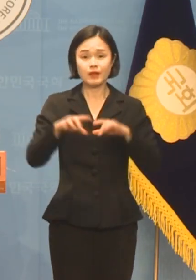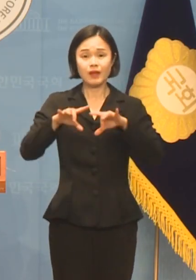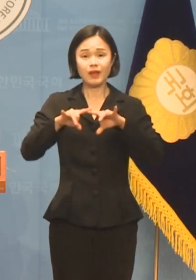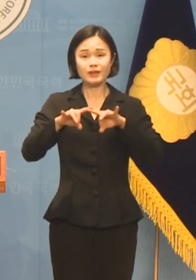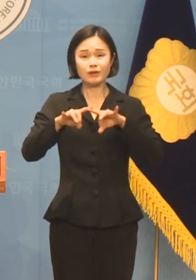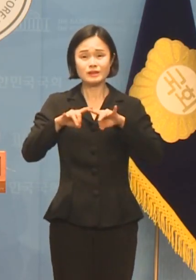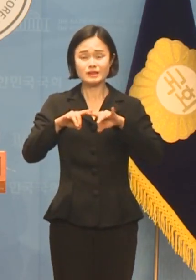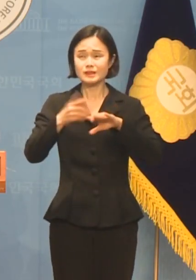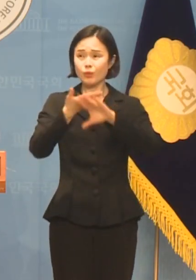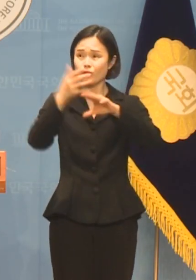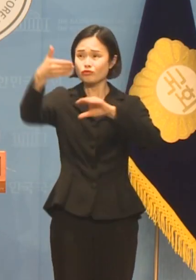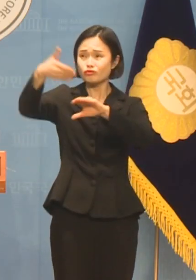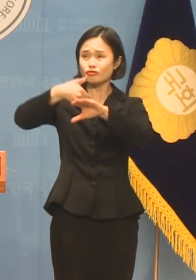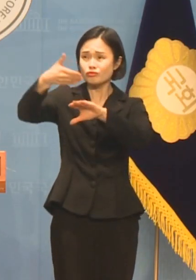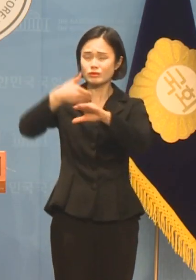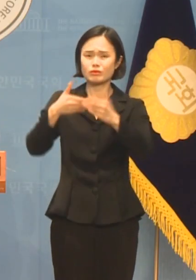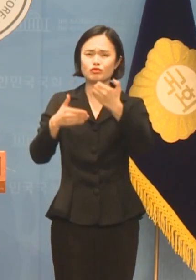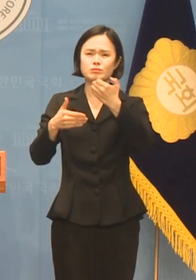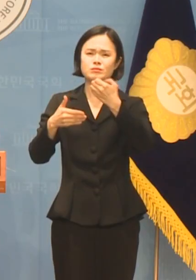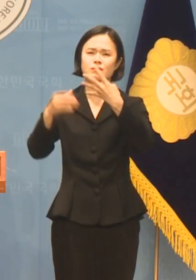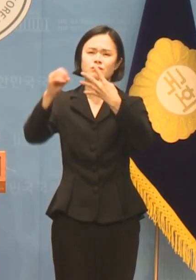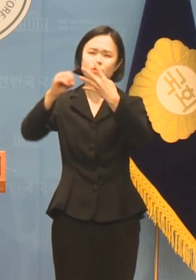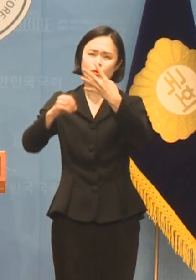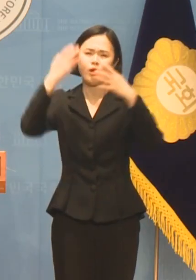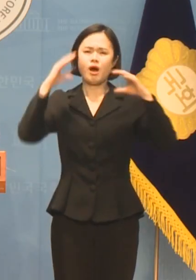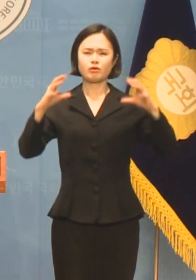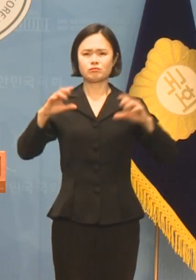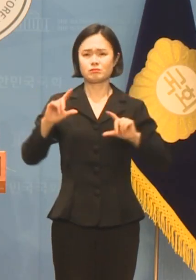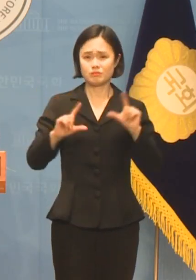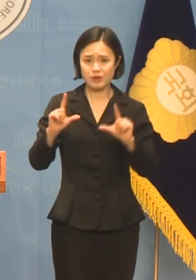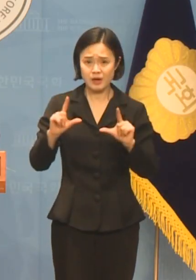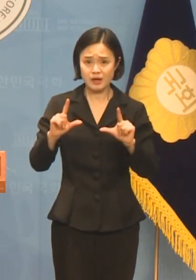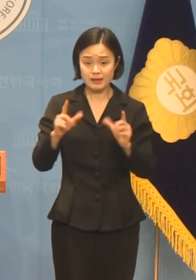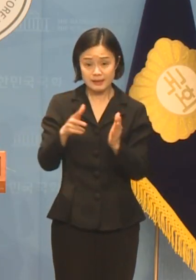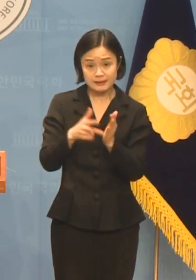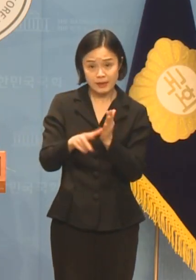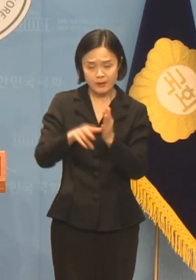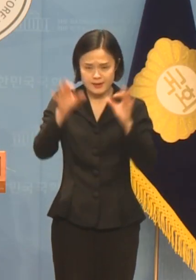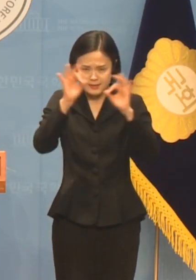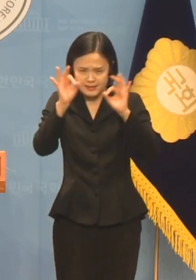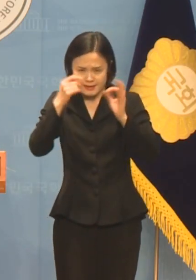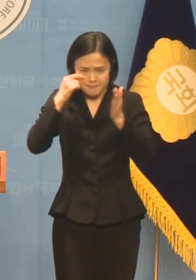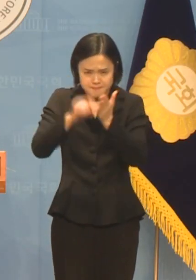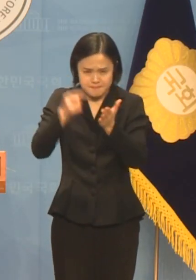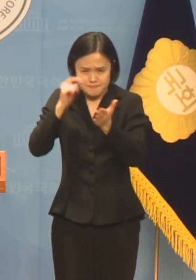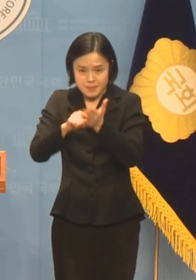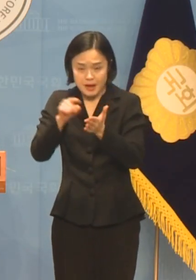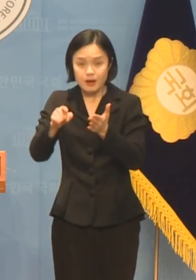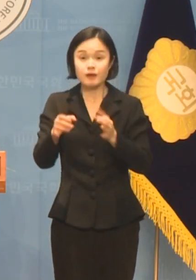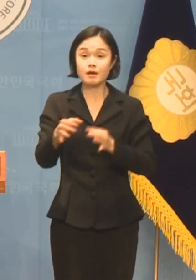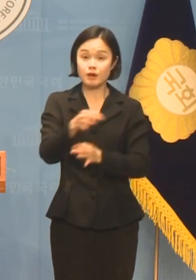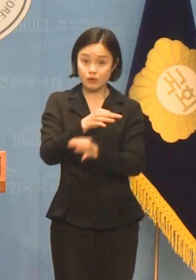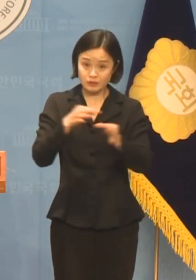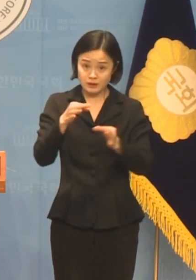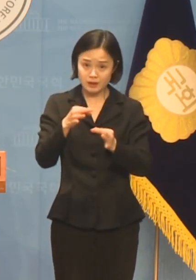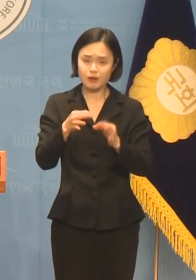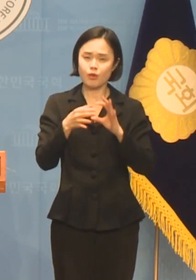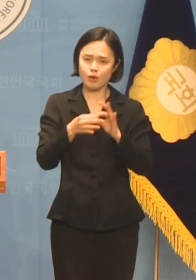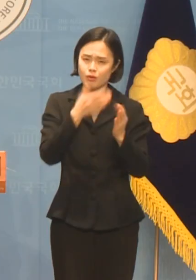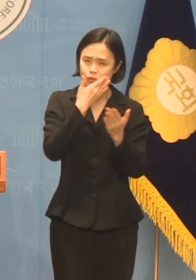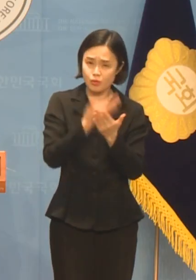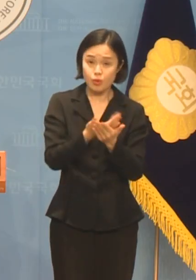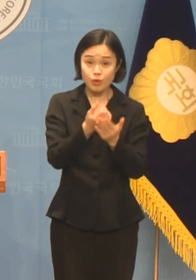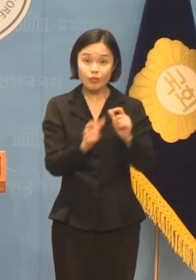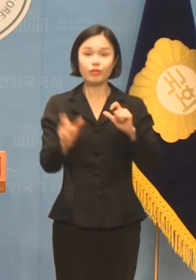이르는 대한민국의 자원 개발은 단순한 경제적 문제가 아니라 에너지 안보와